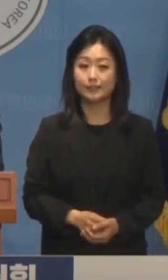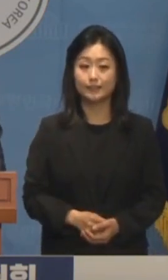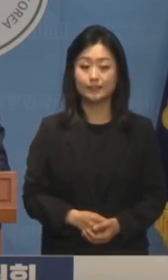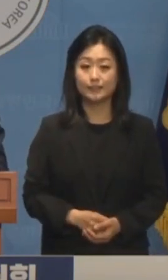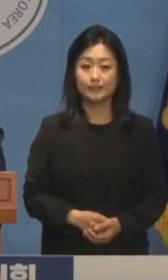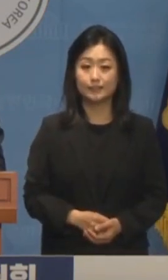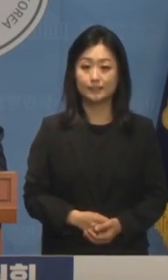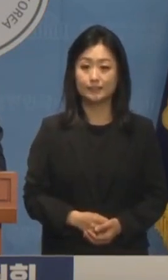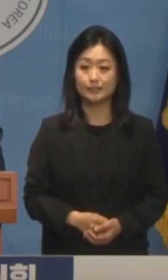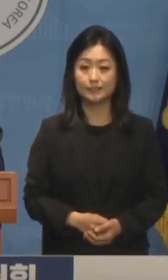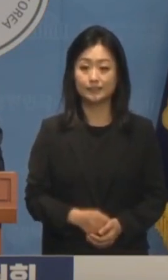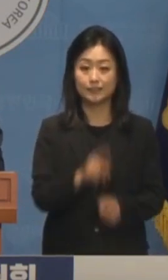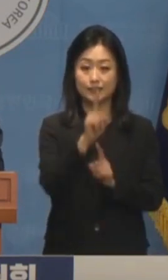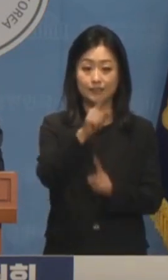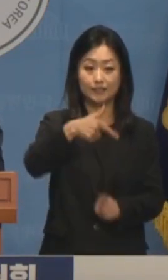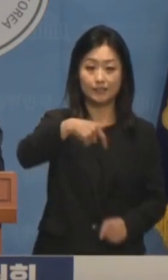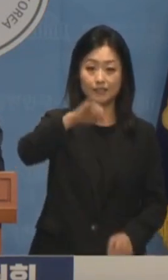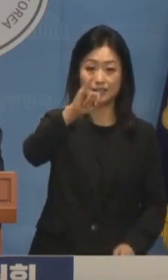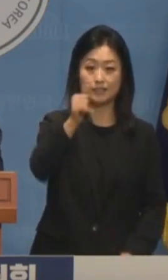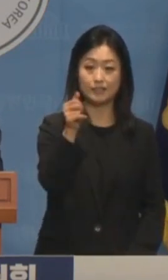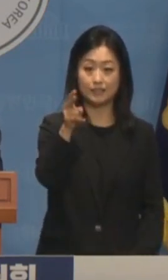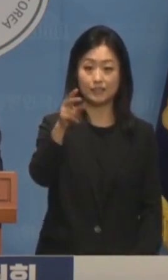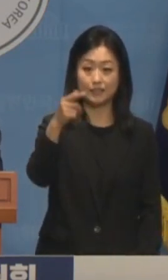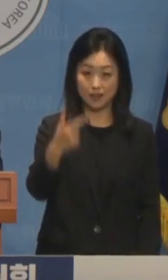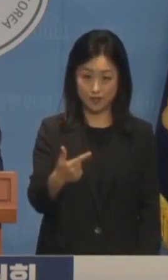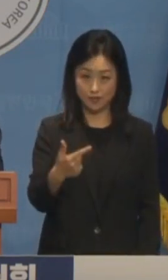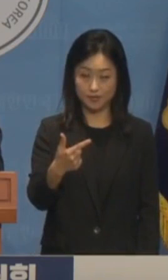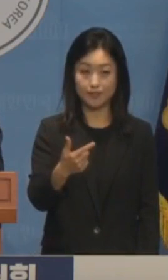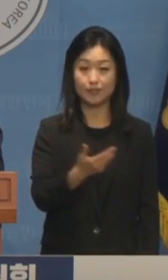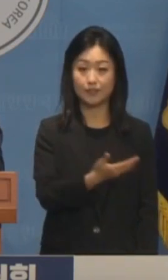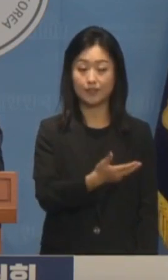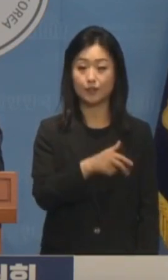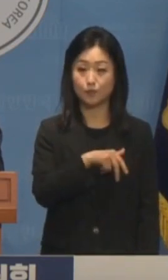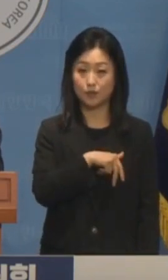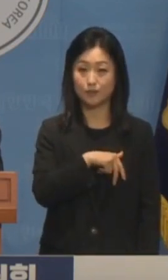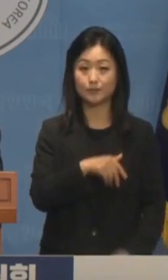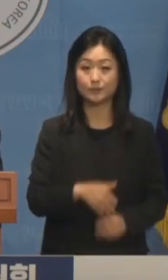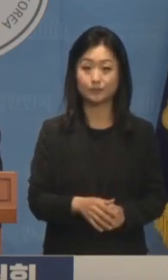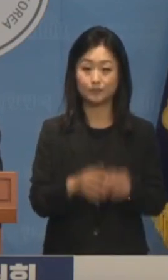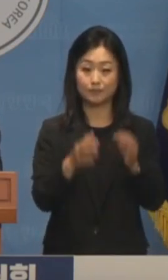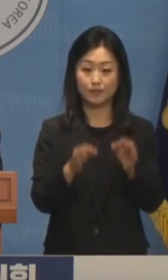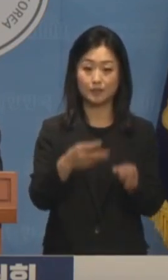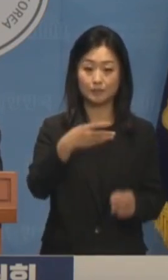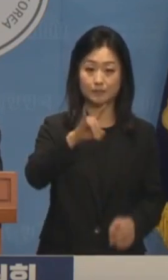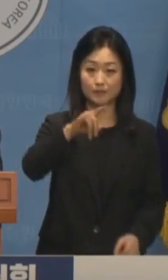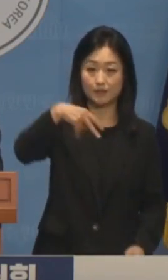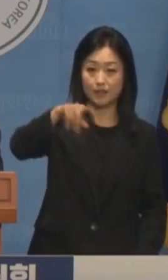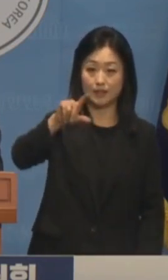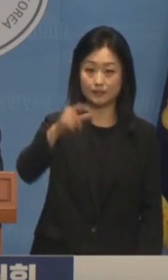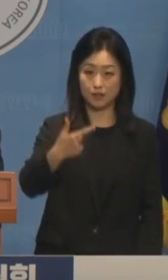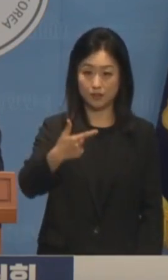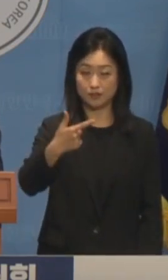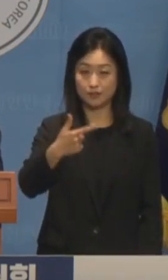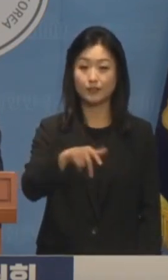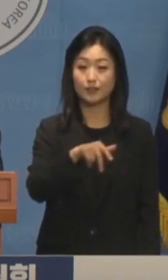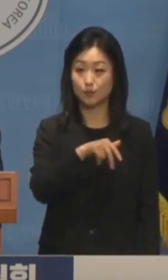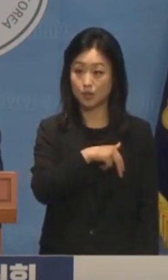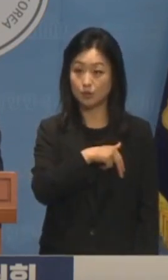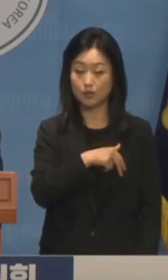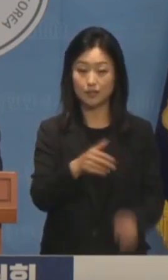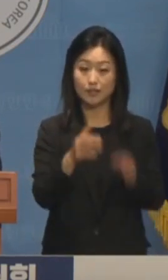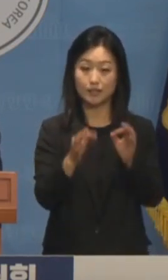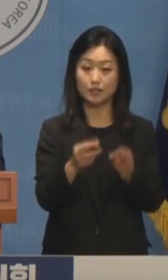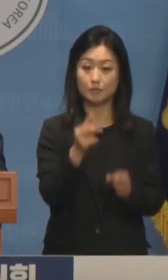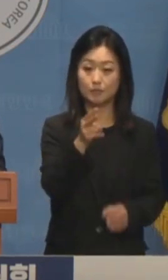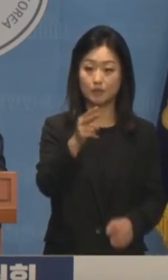예, 더불어민주당 이기현 의원님 참석하셨습니다. 더불어민주당 김태선 의원님 참석하셨습니다. 예, 김현정